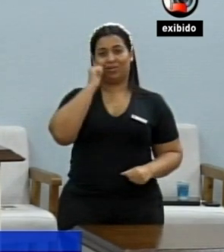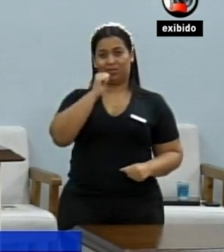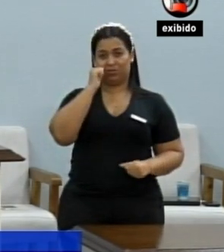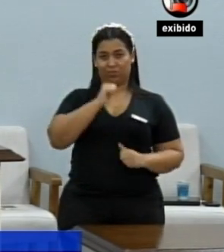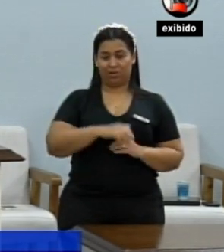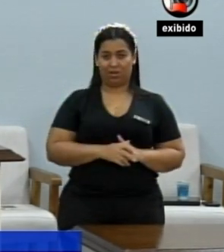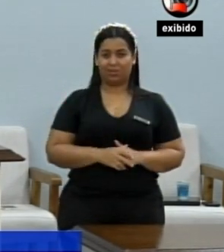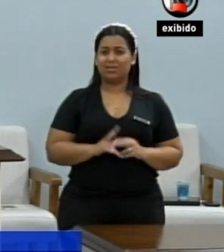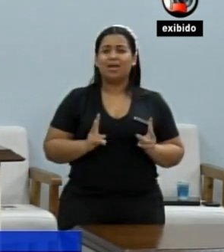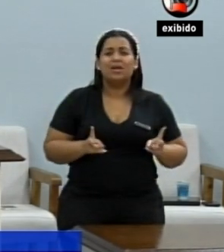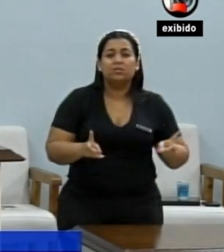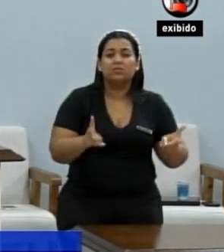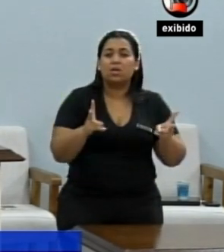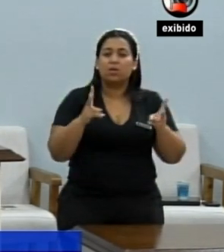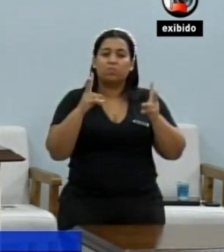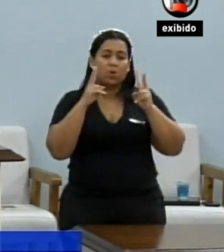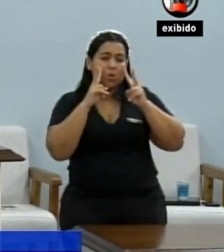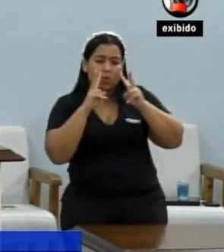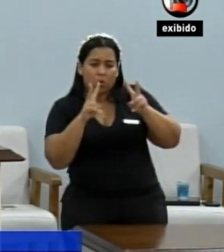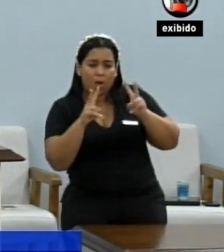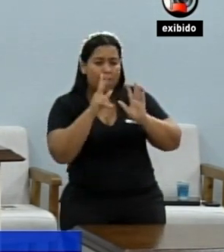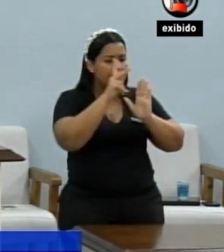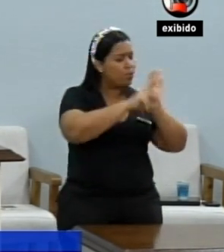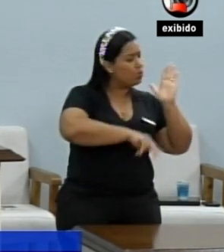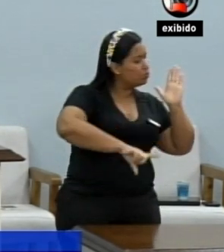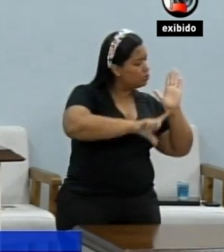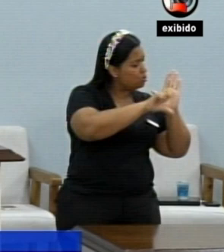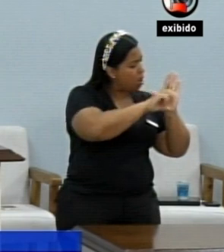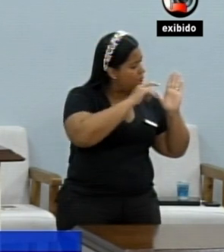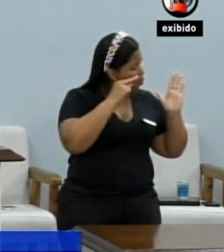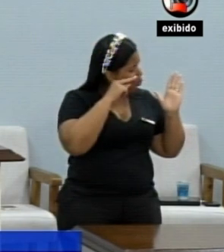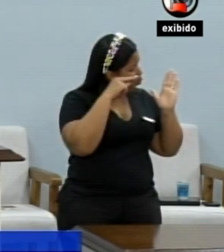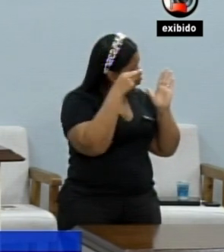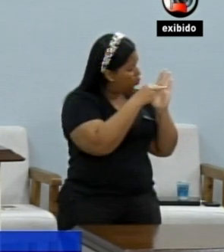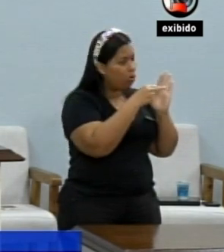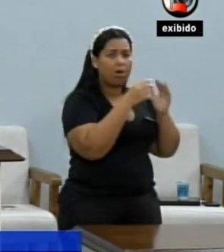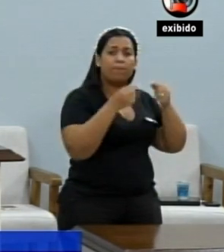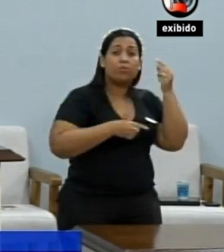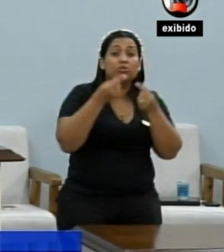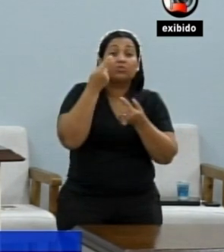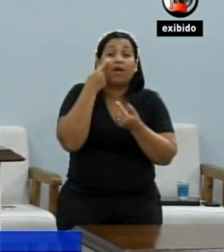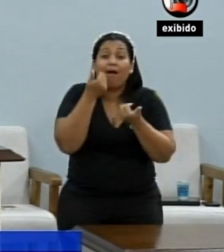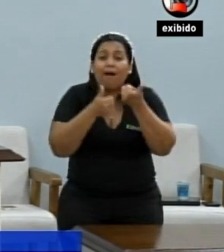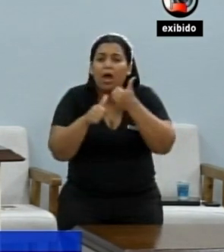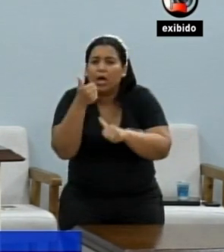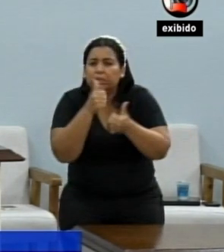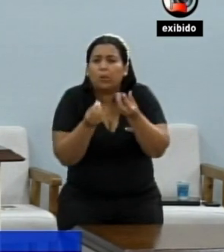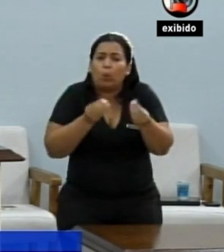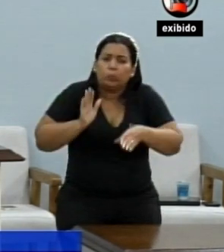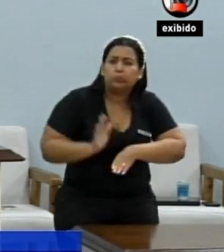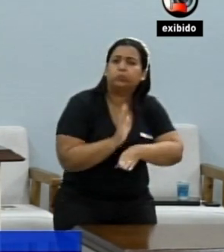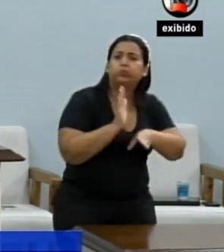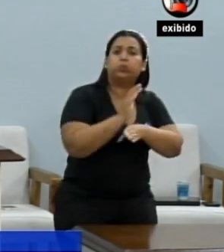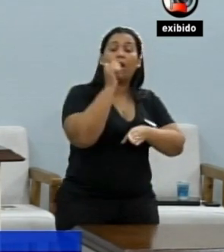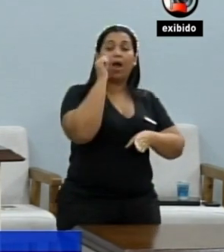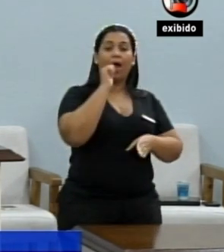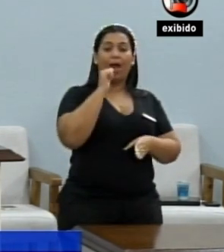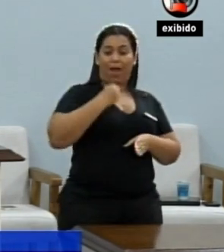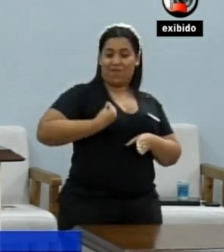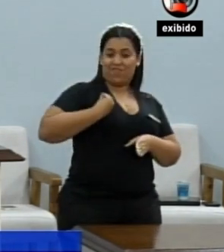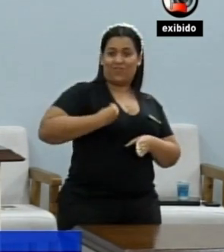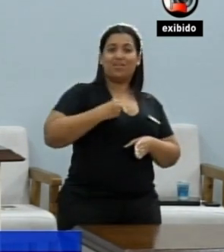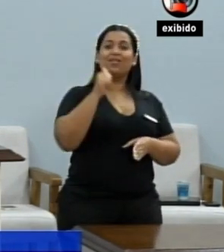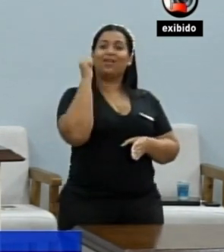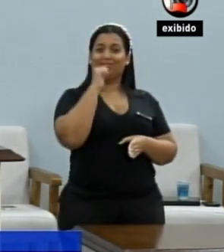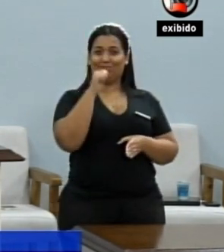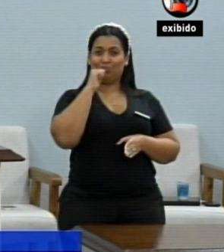É sempre olhar para os projetos de lei e políticas públicas, analisando como podem contribuir para a vida e dignidade das